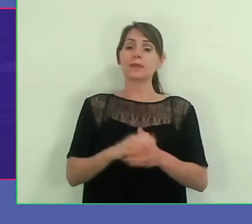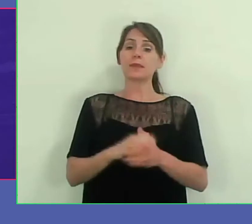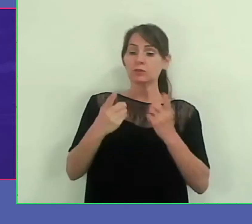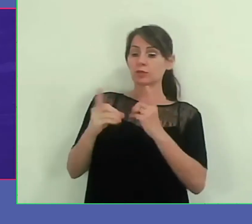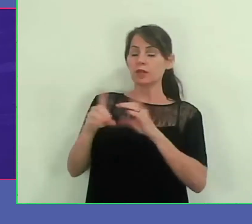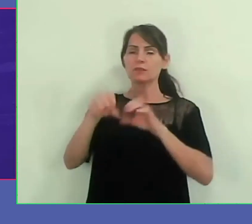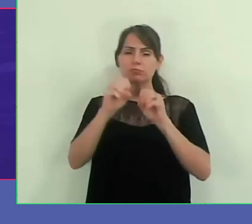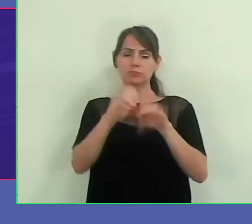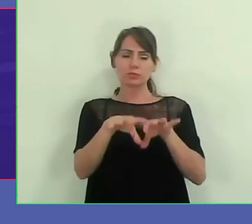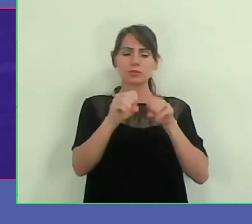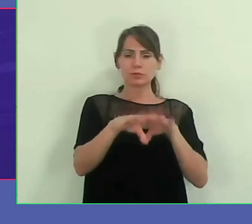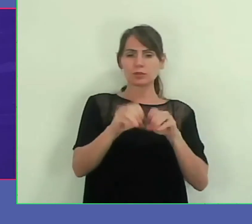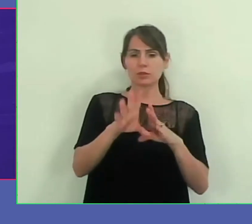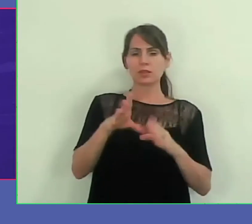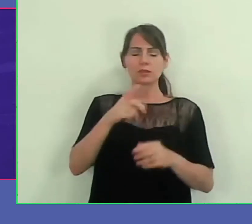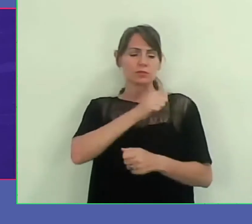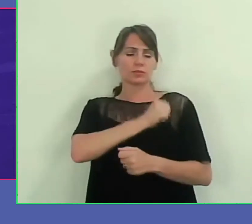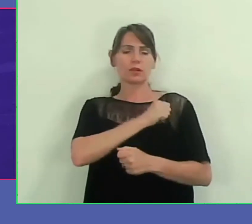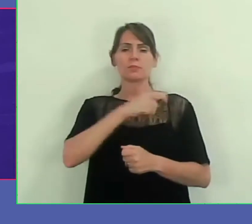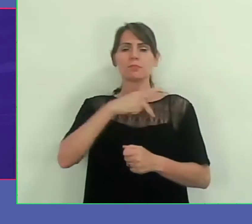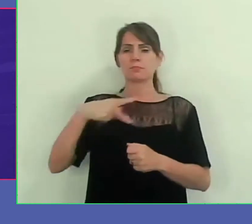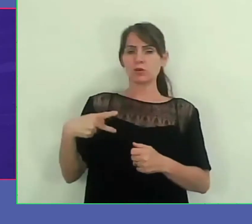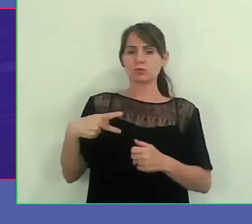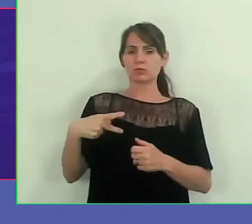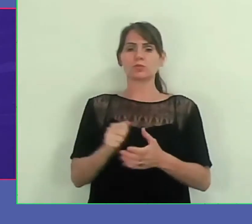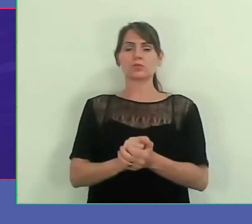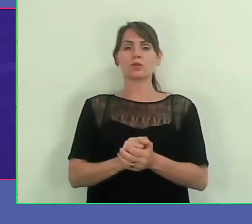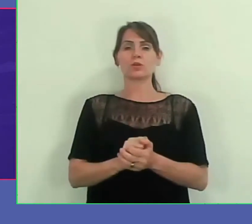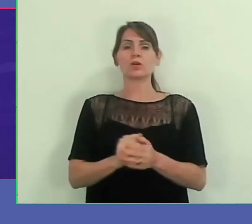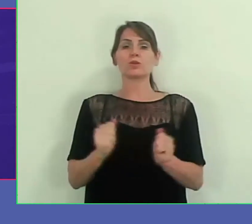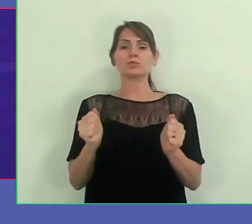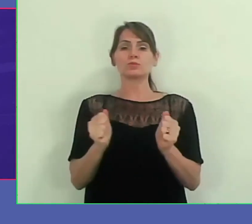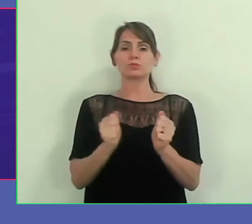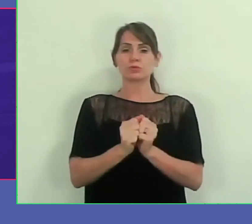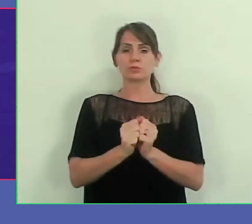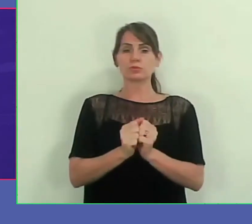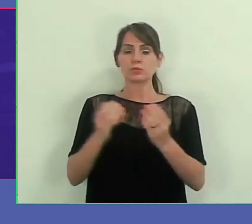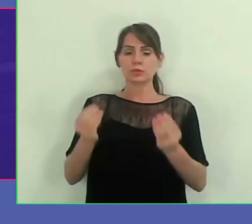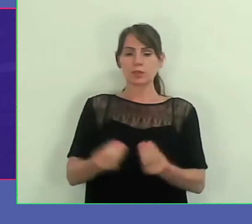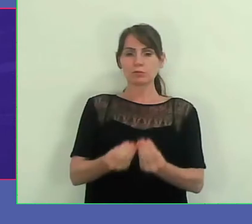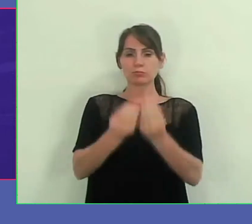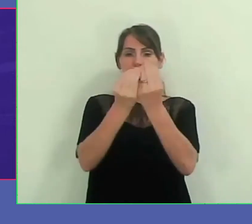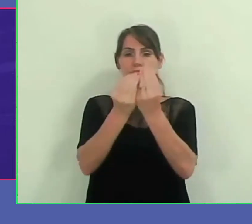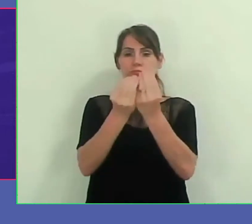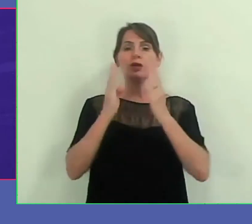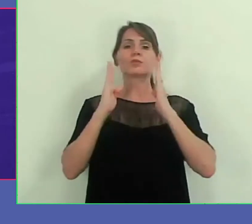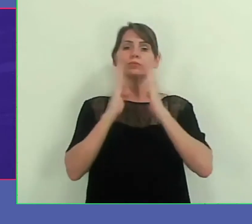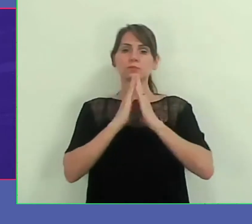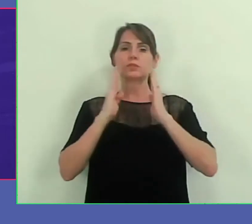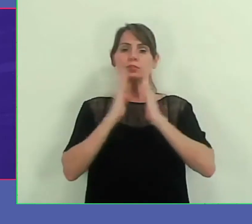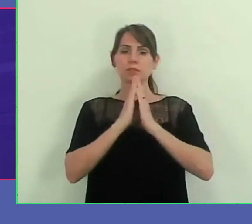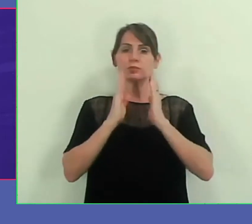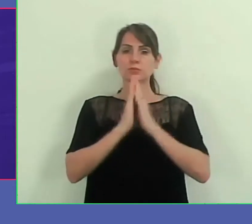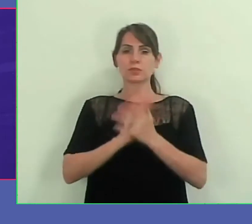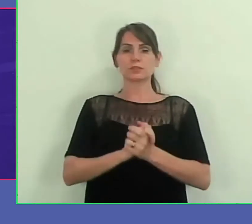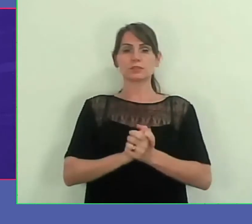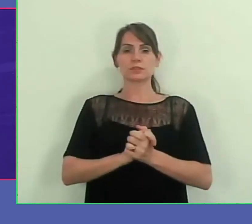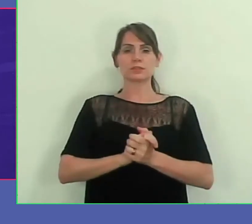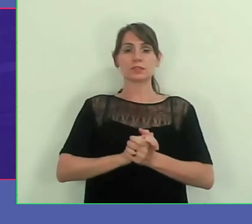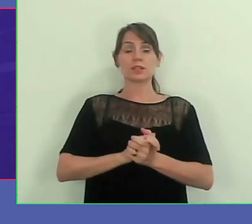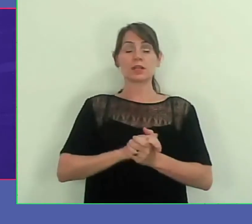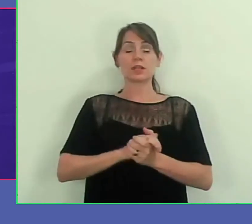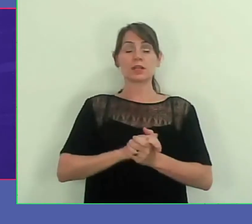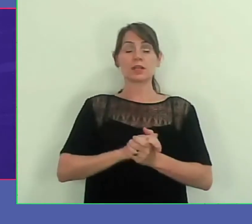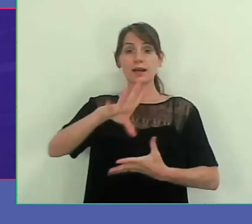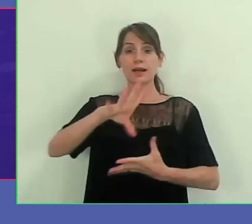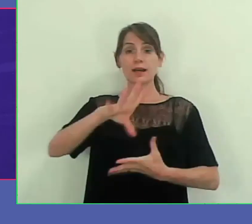dos apóstolos e na comunhão, no partir do pão e nas orações. Em cada alma havia